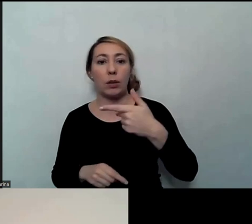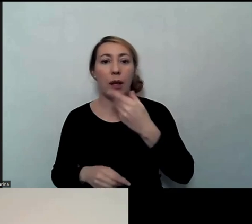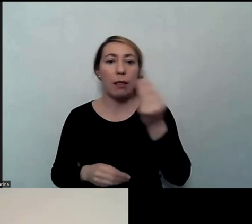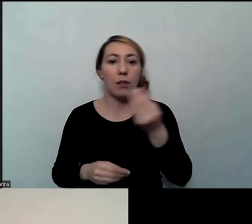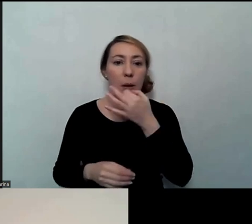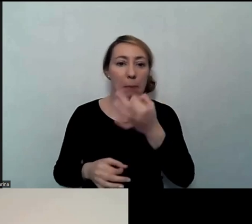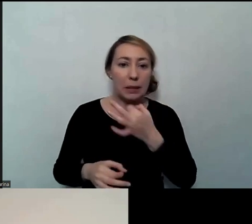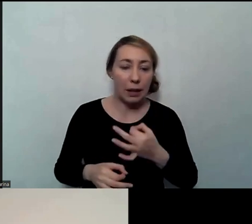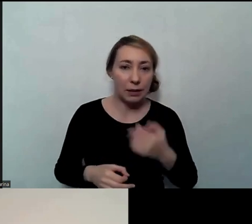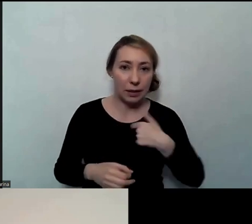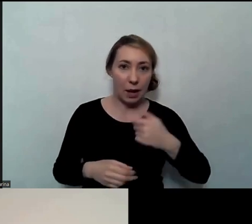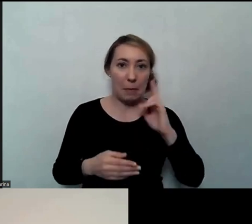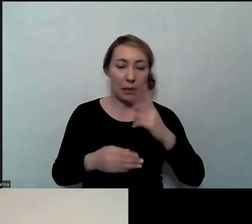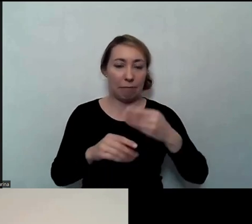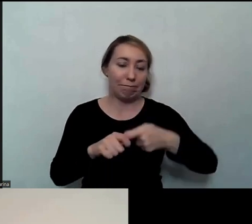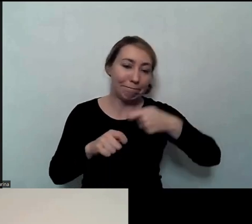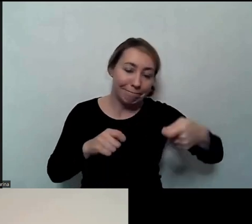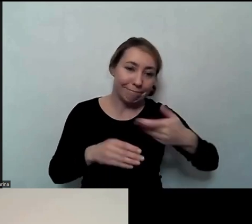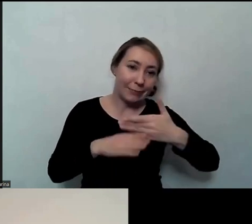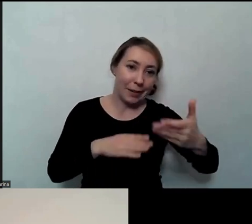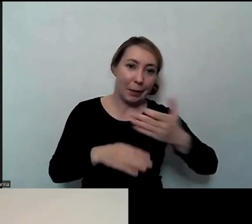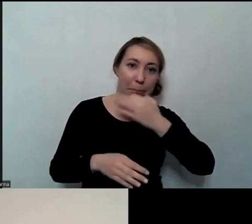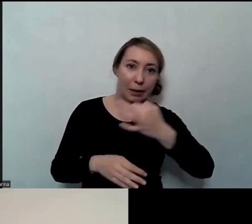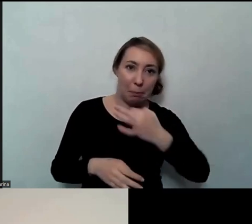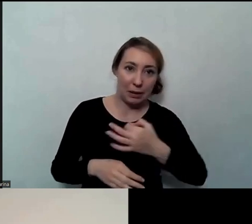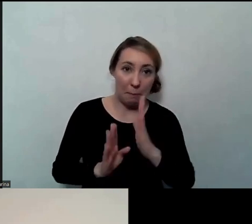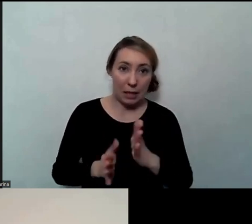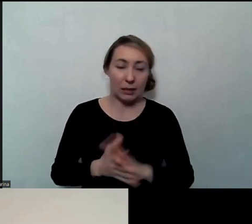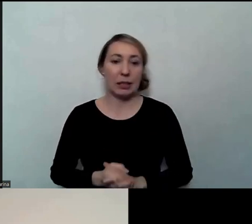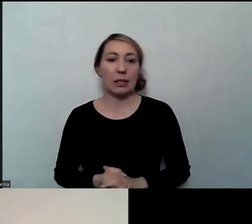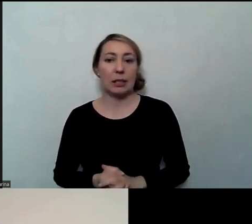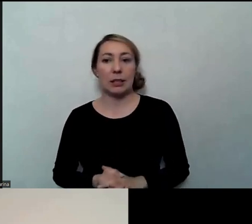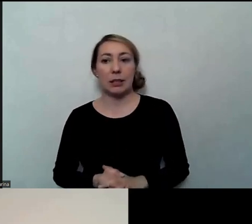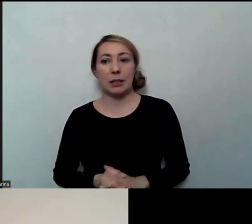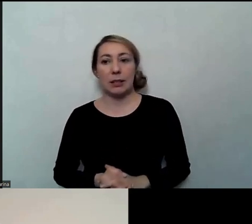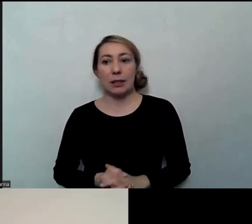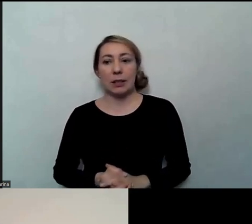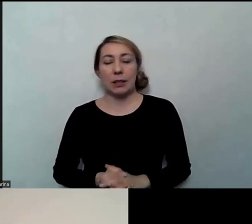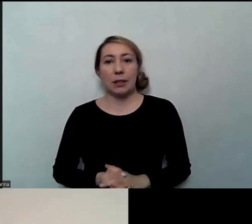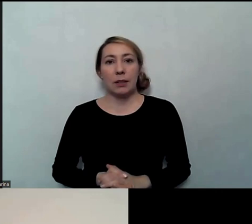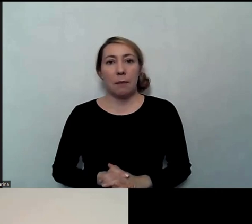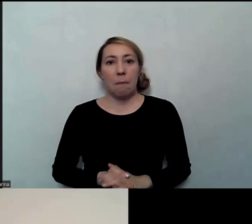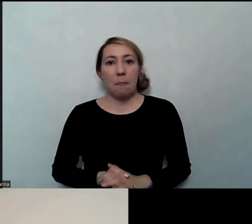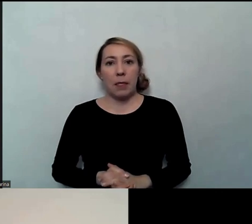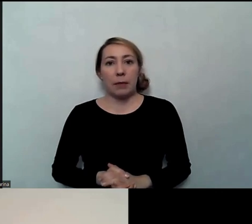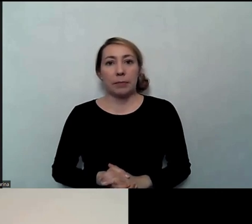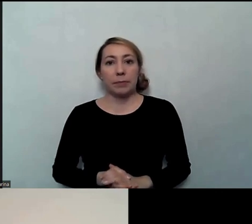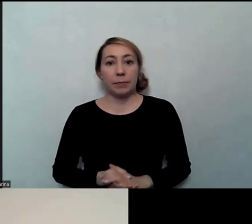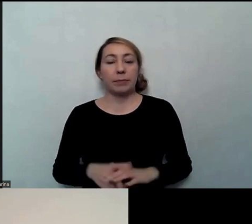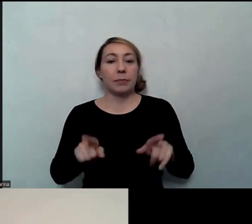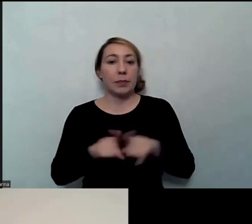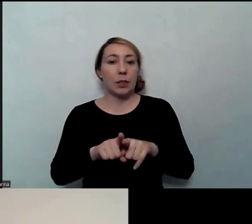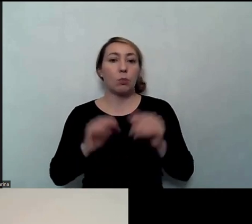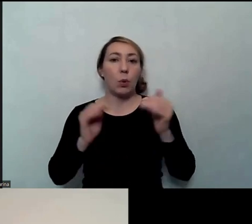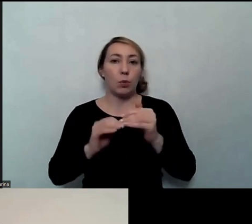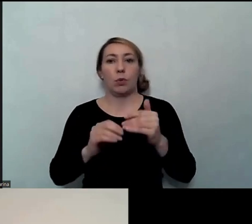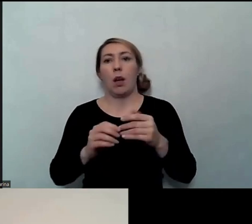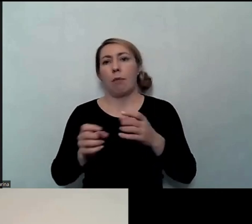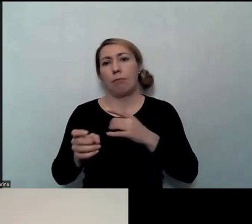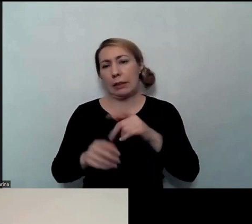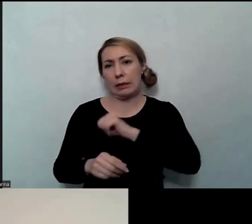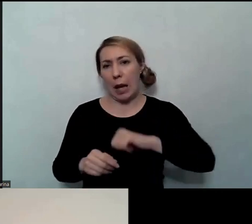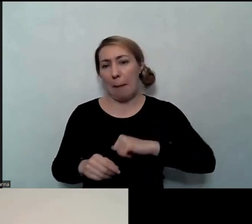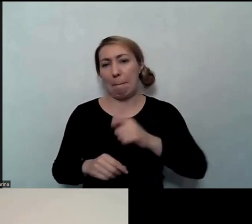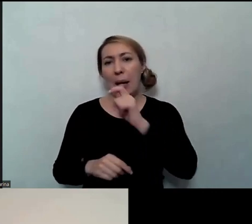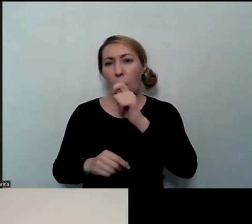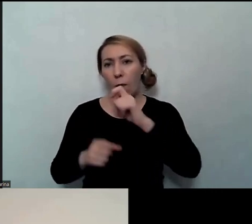czatu, więc ja po prostu będę kontynuowała ich zadawanie i podążę za pani energią. Przypominam też, że można się włączać i do